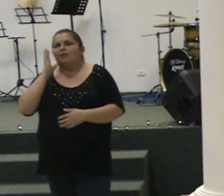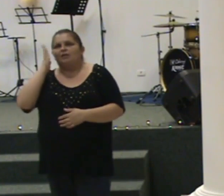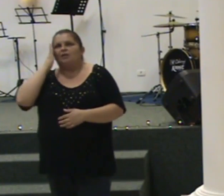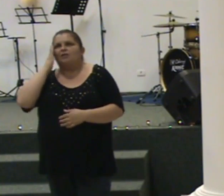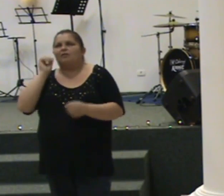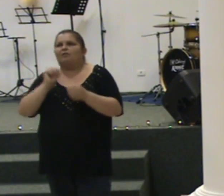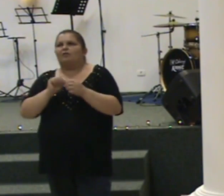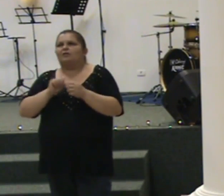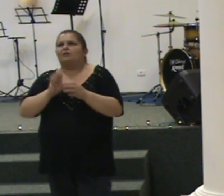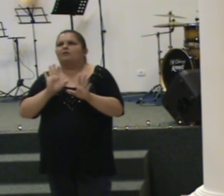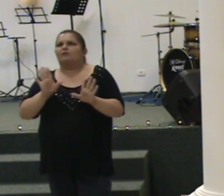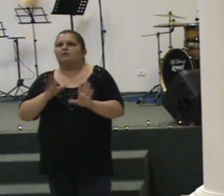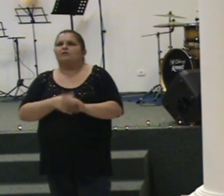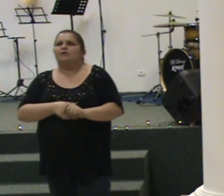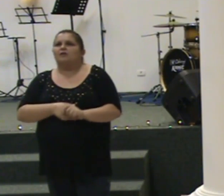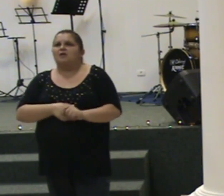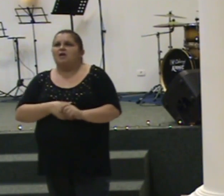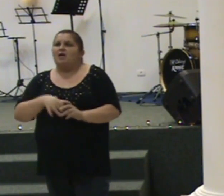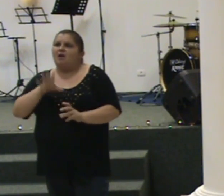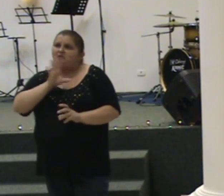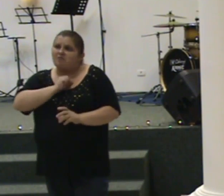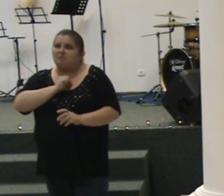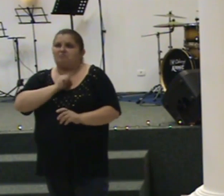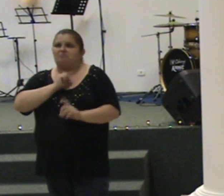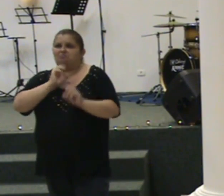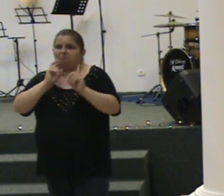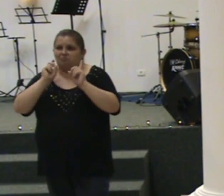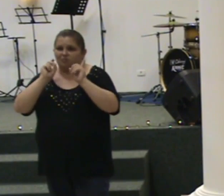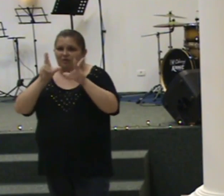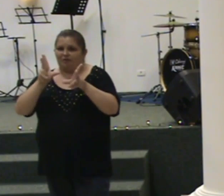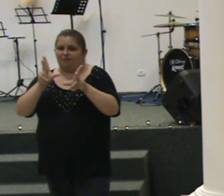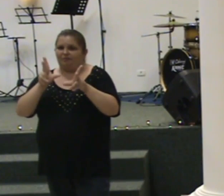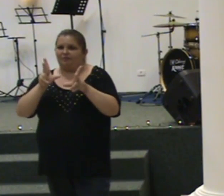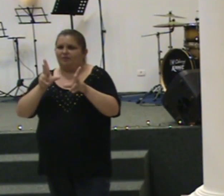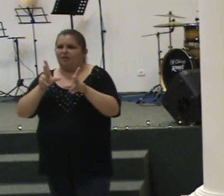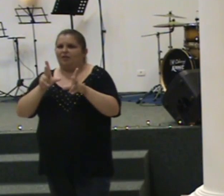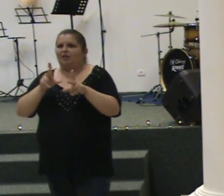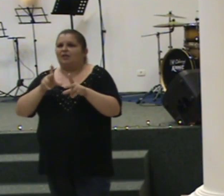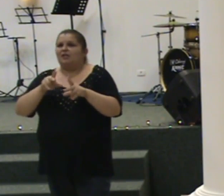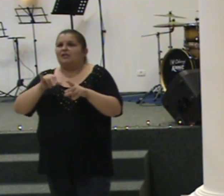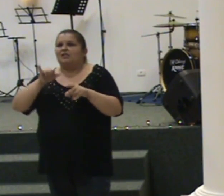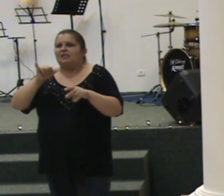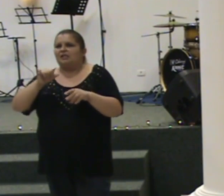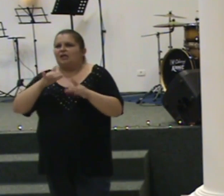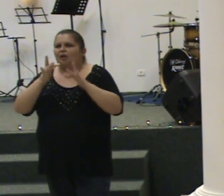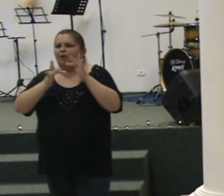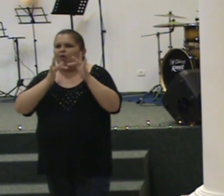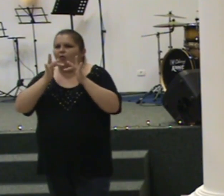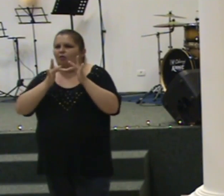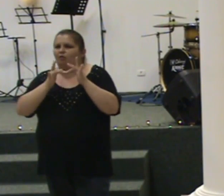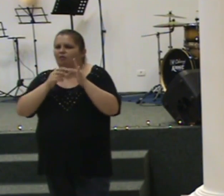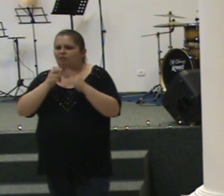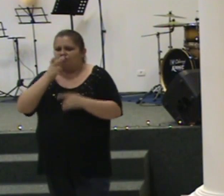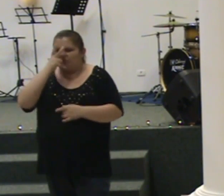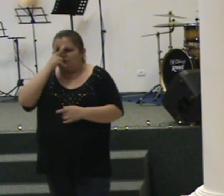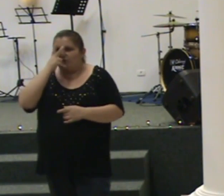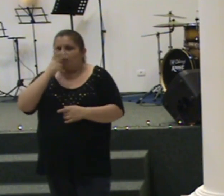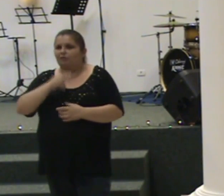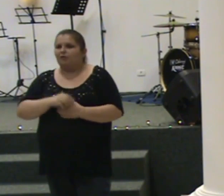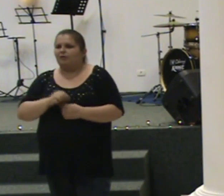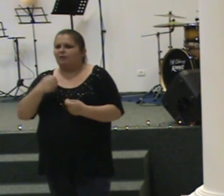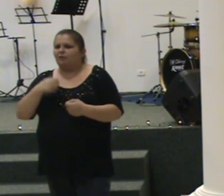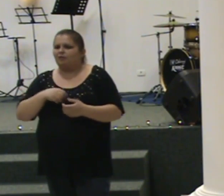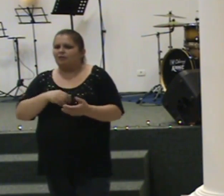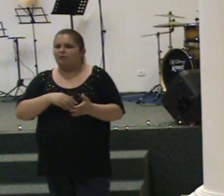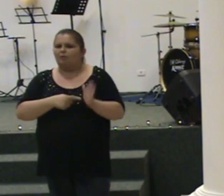sei. Pelo fato de eu amar Maria, se a noiva envergonha o noivo, ela tem que